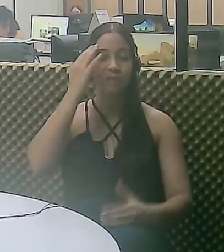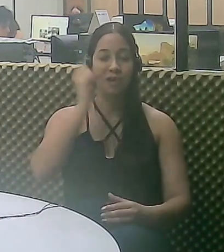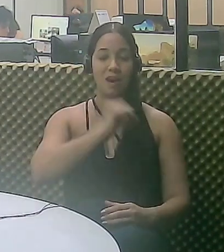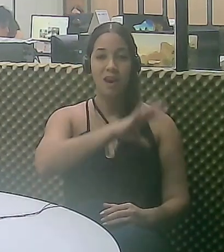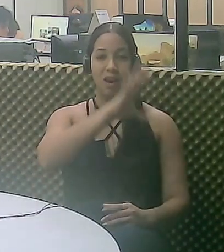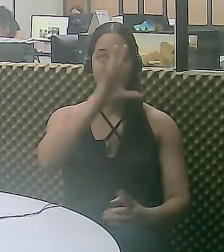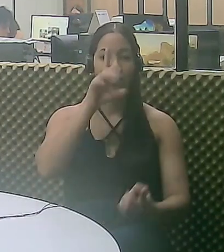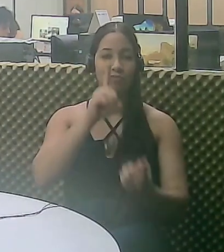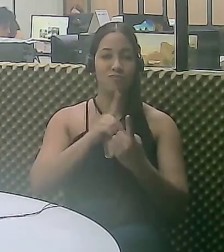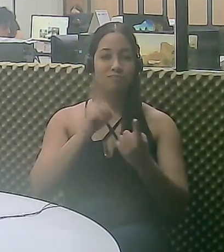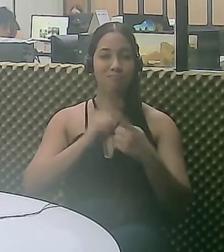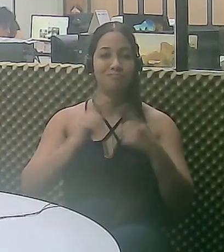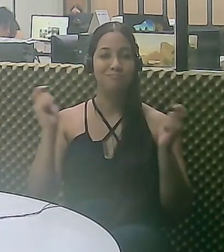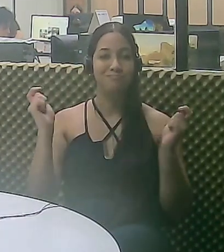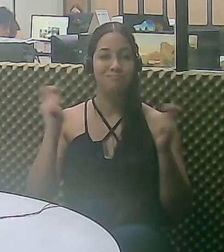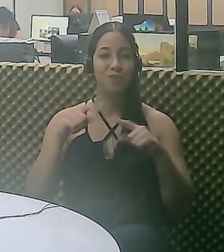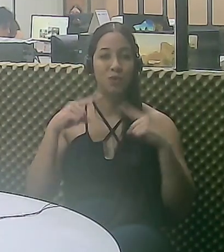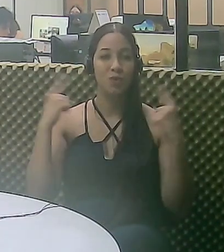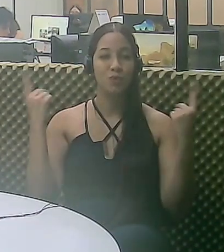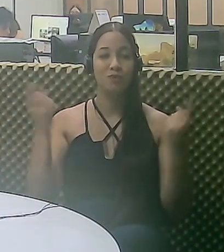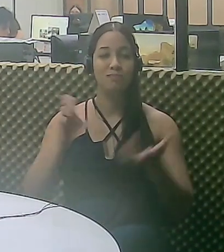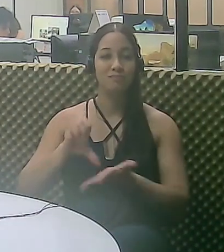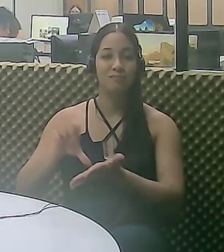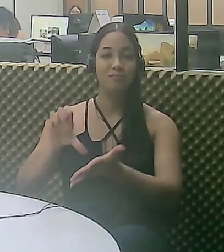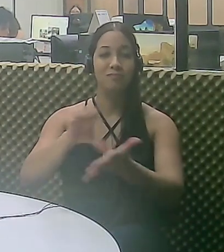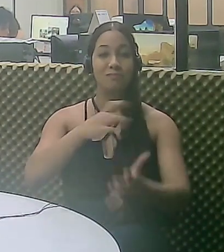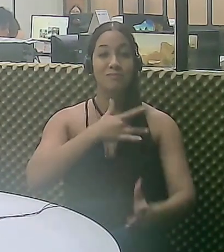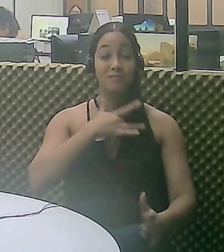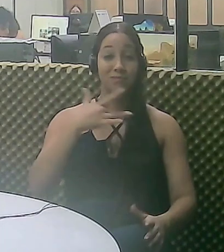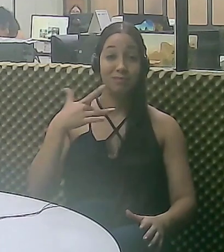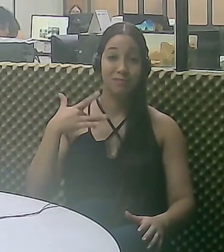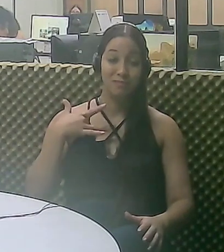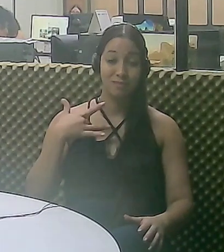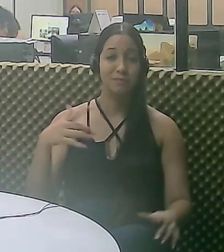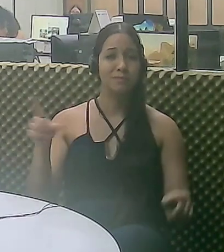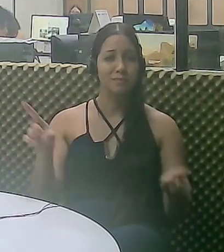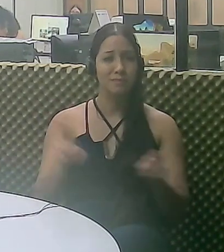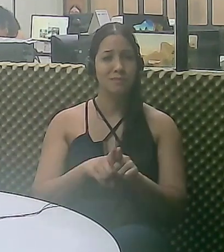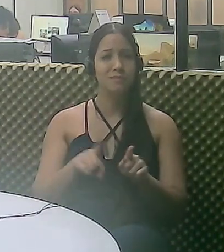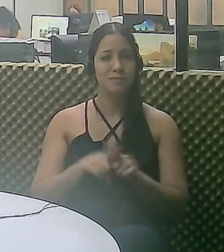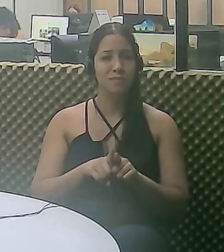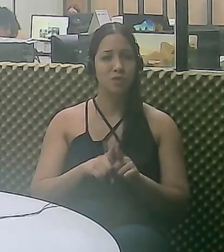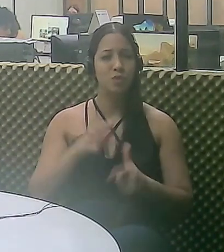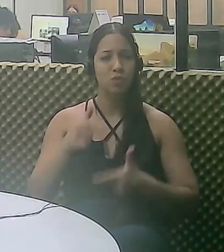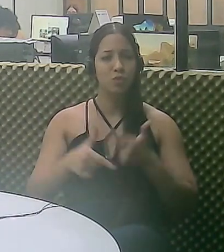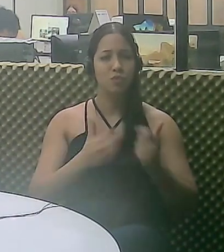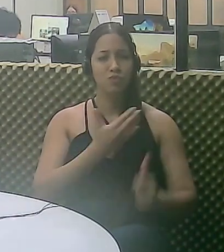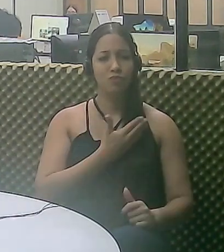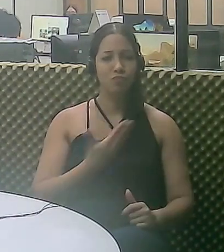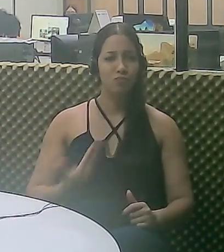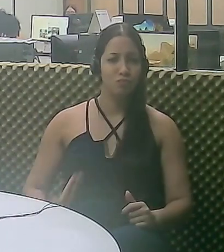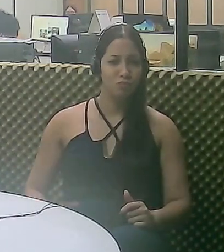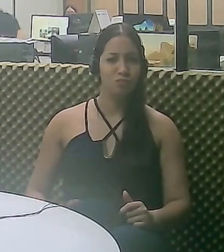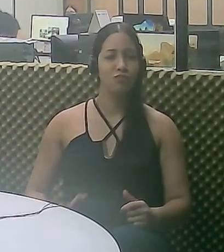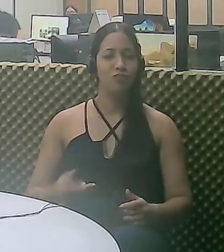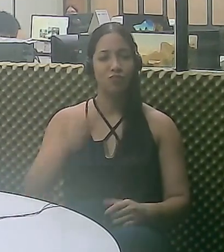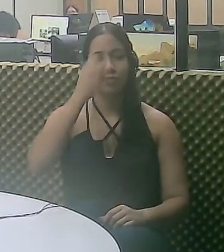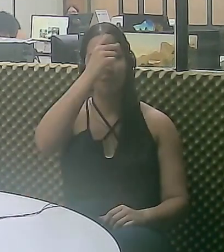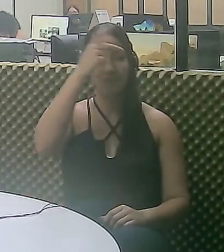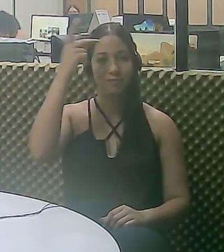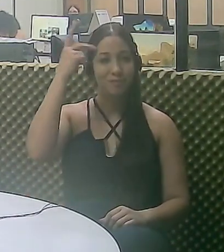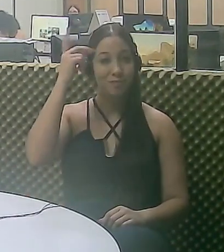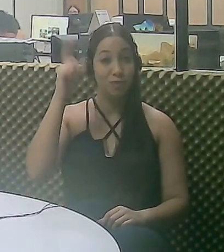bem atendidas em todas as nossas unidades de saúde. E também em todos os serviços públicos oferecidos pela